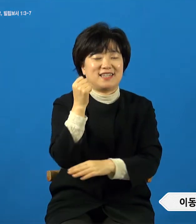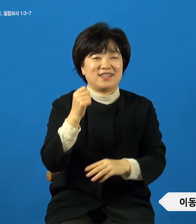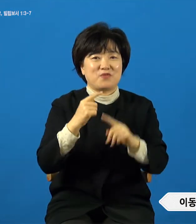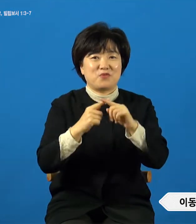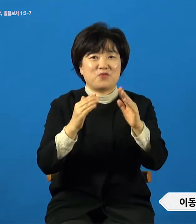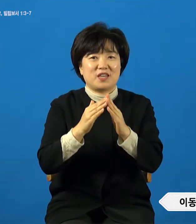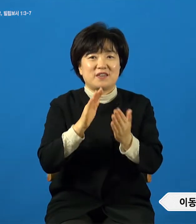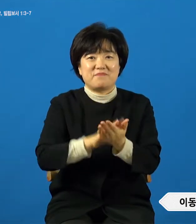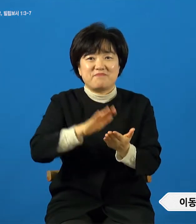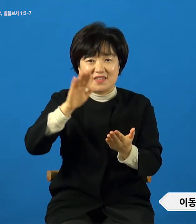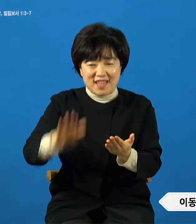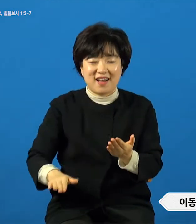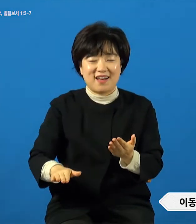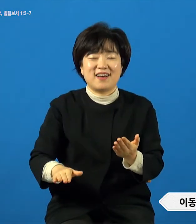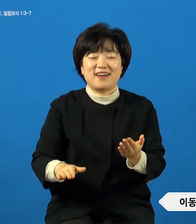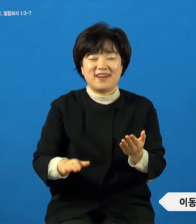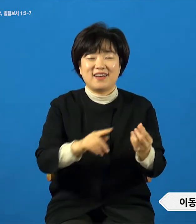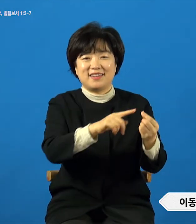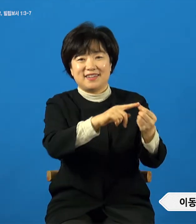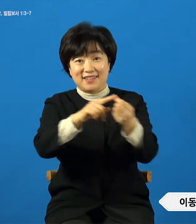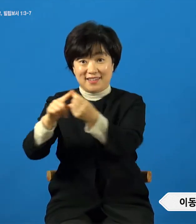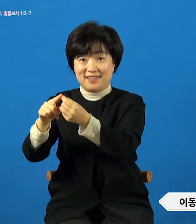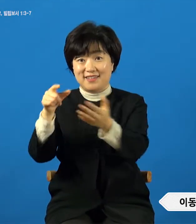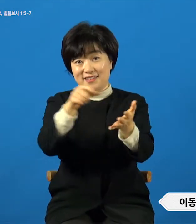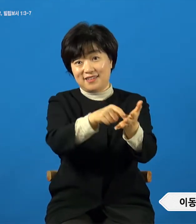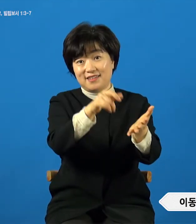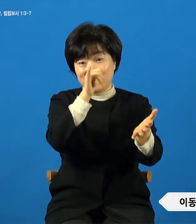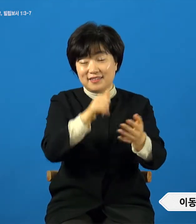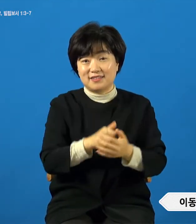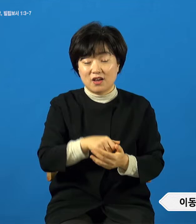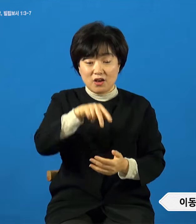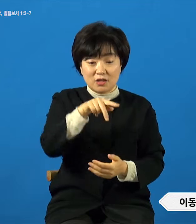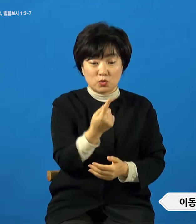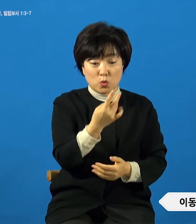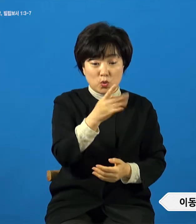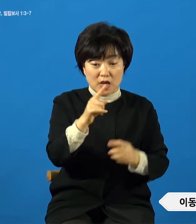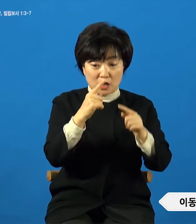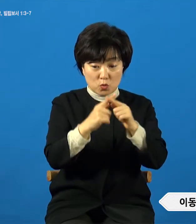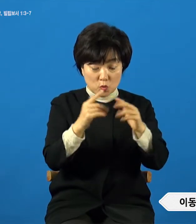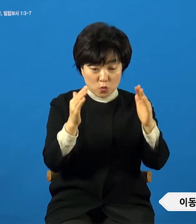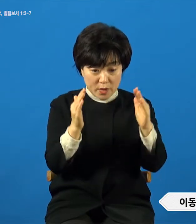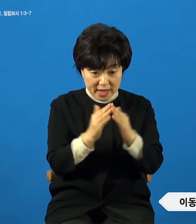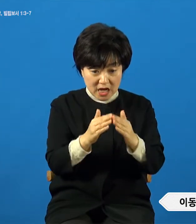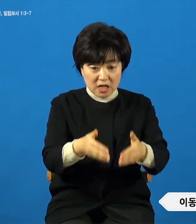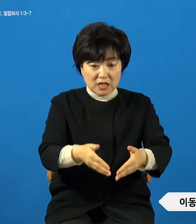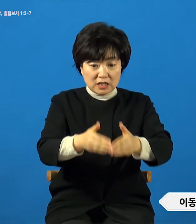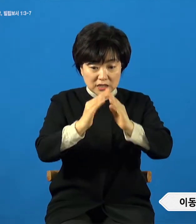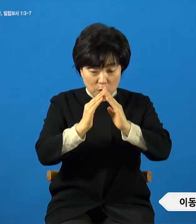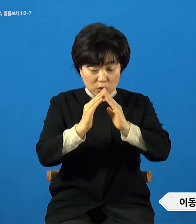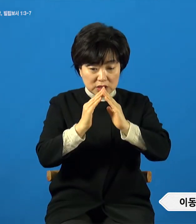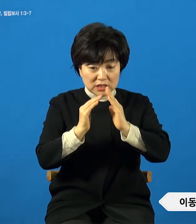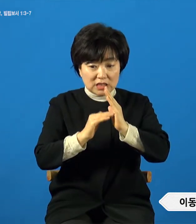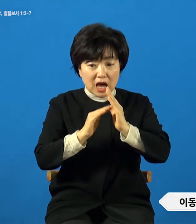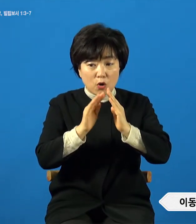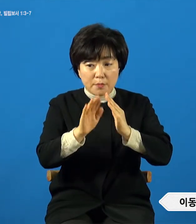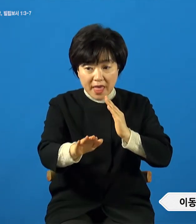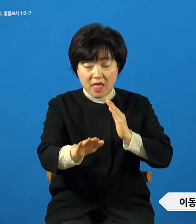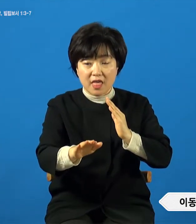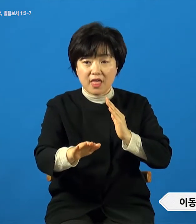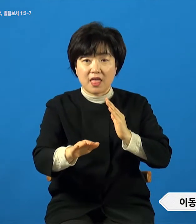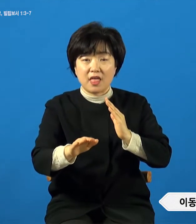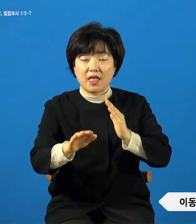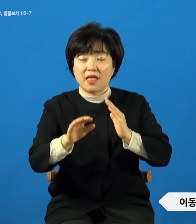있어요. 이 소래교회가 쓰여진 일에 쓰임을 받은 한국인 그리스도인 한 사람이 있는데